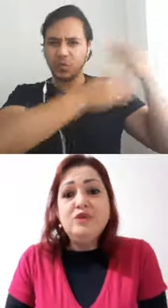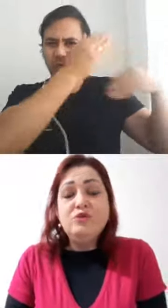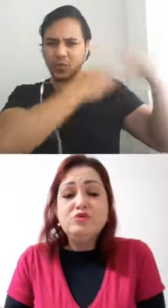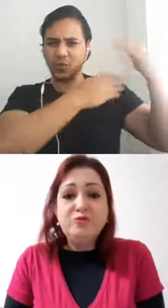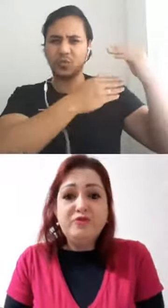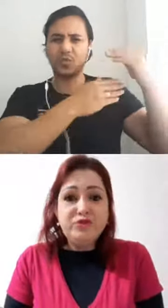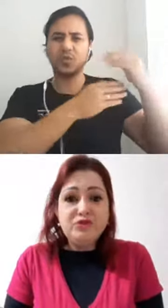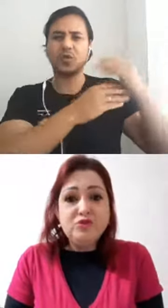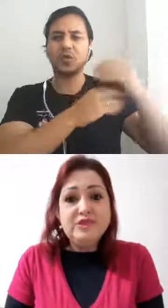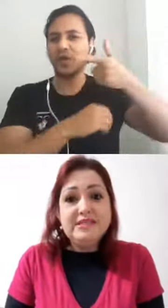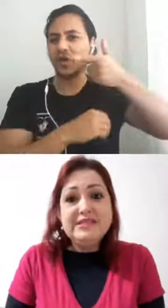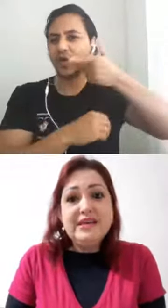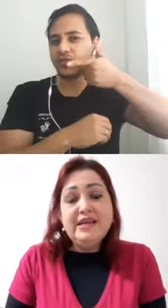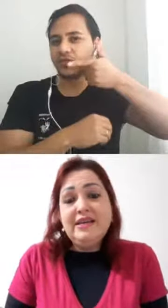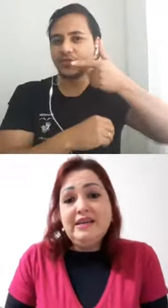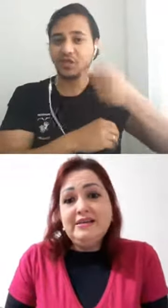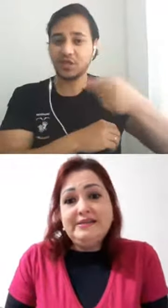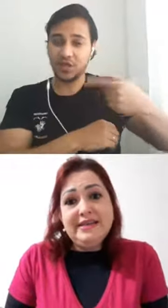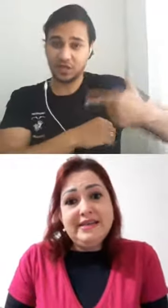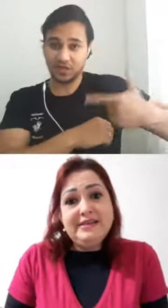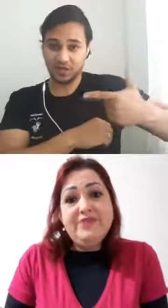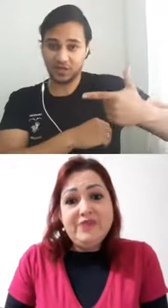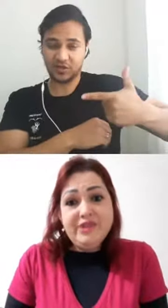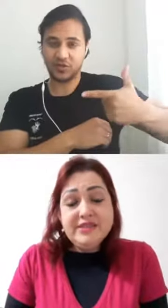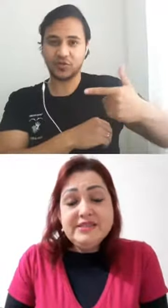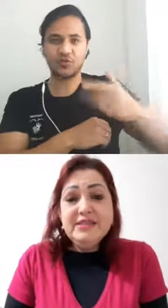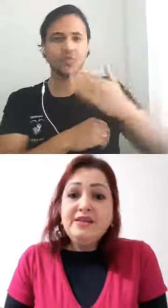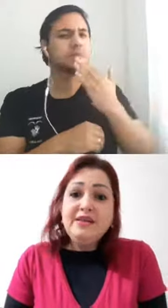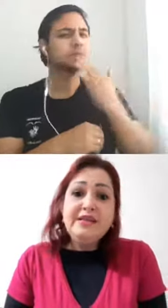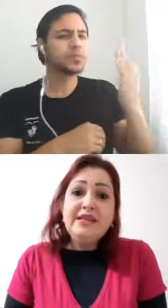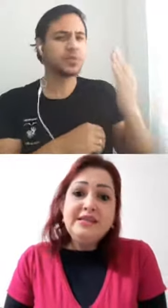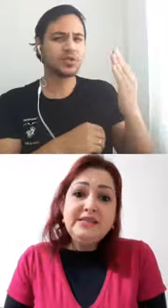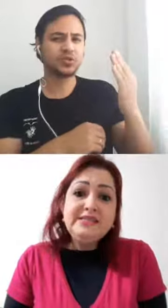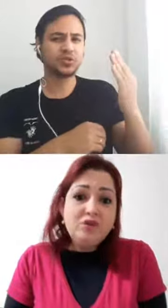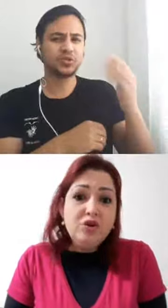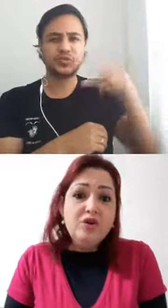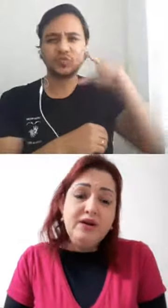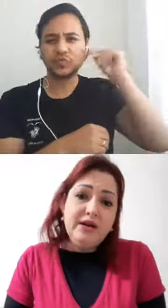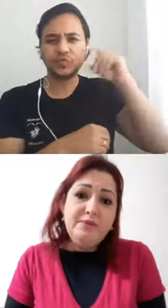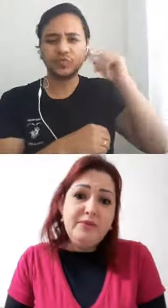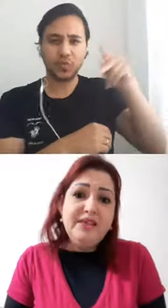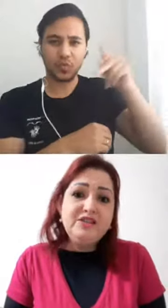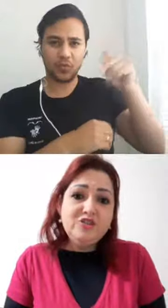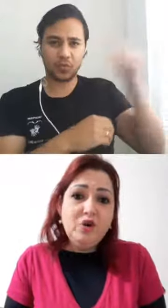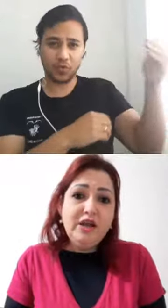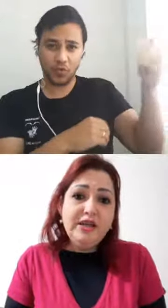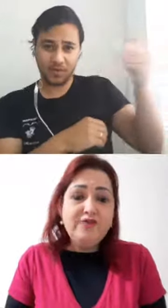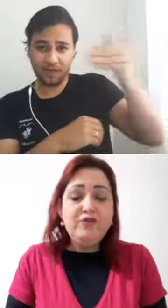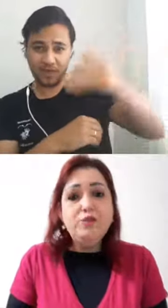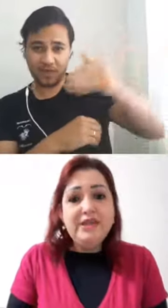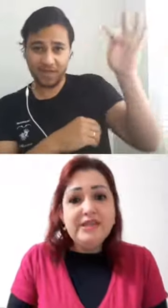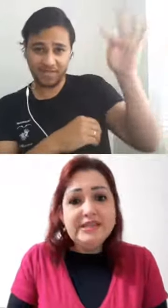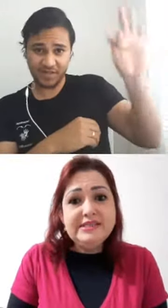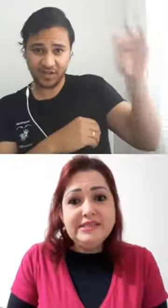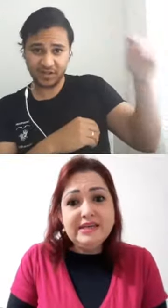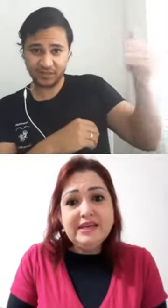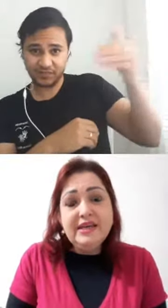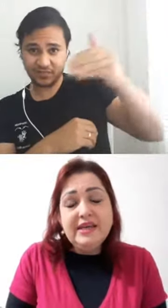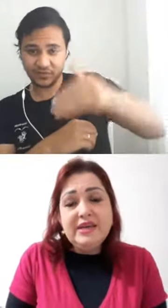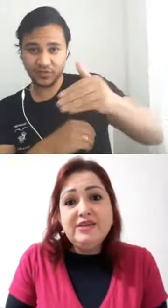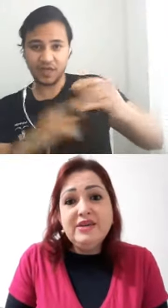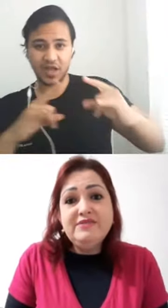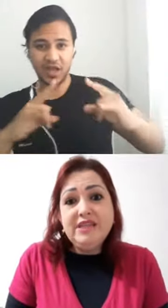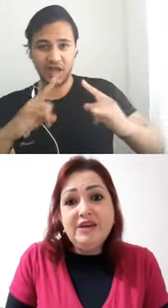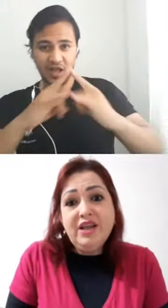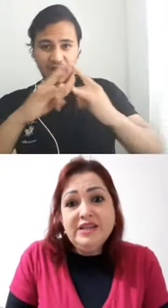viesse um dos professores da França e ele iniciou a primeira escola, que foi o INES, né?